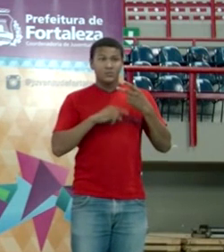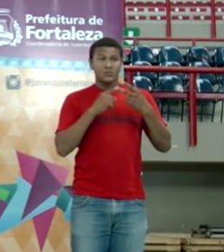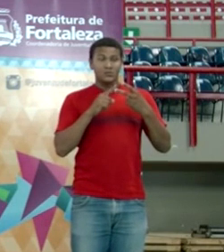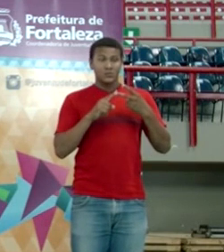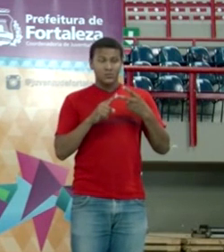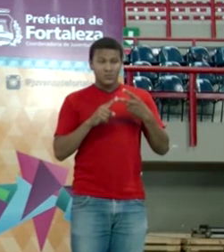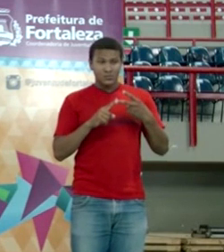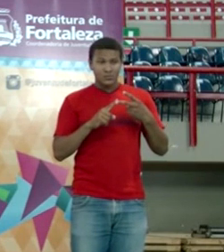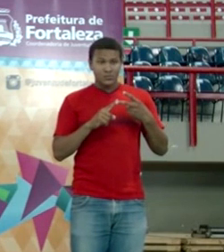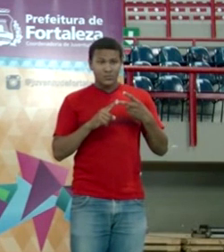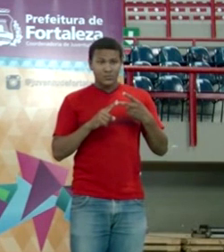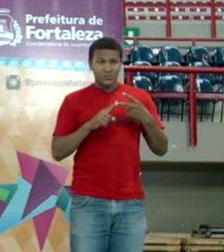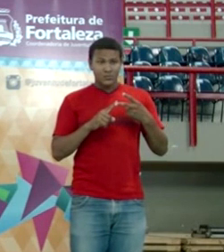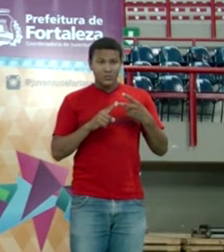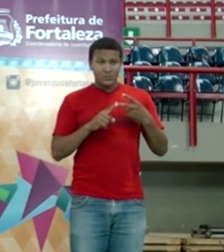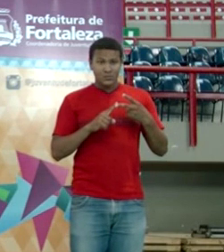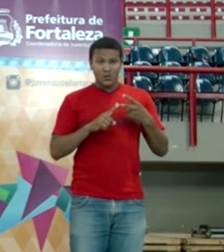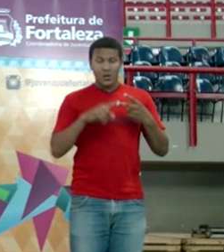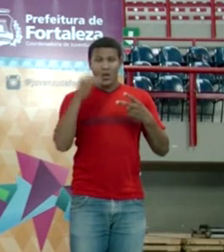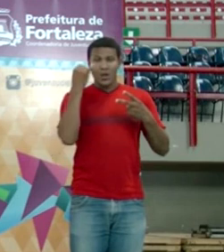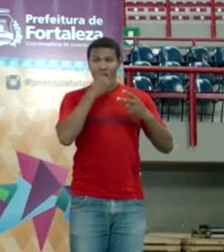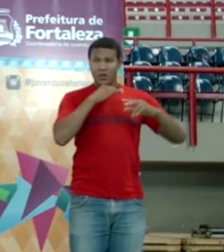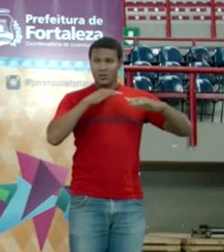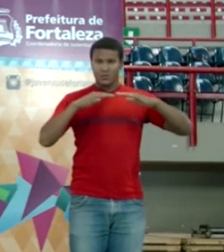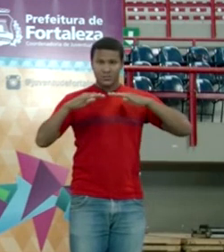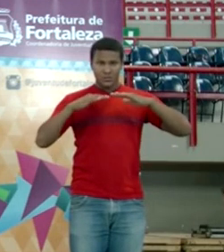a parte de eletrodinâmica,